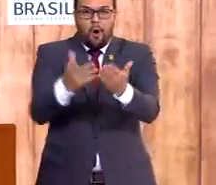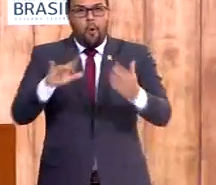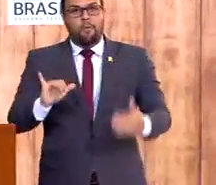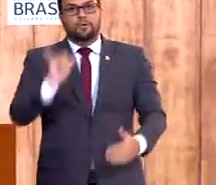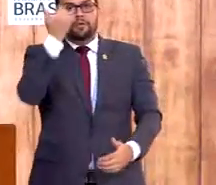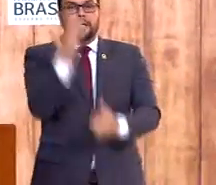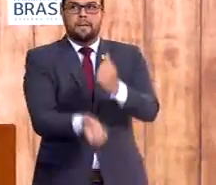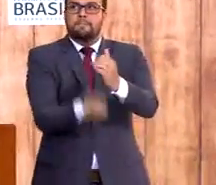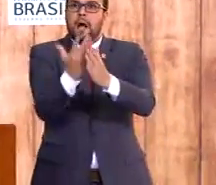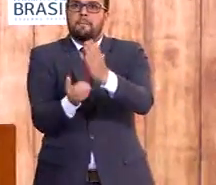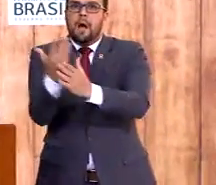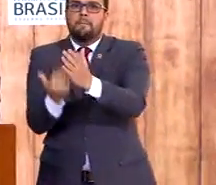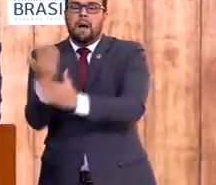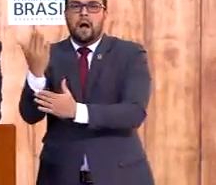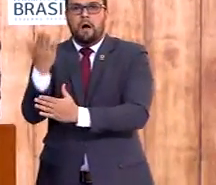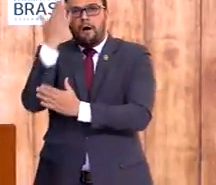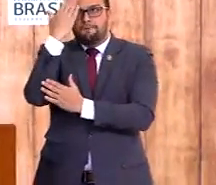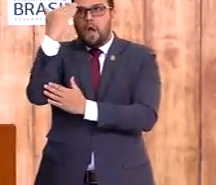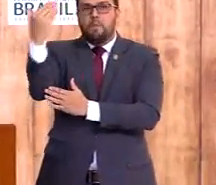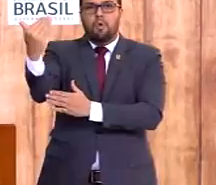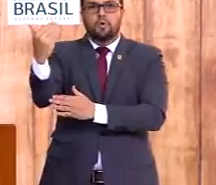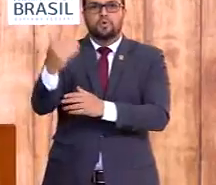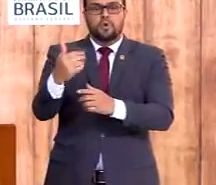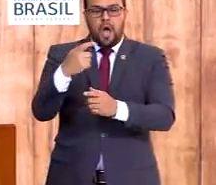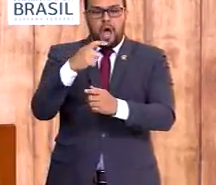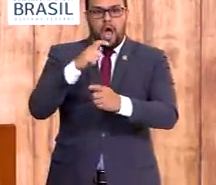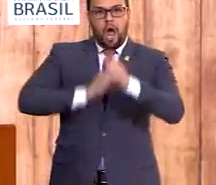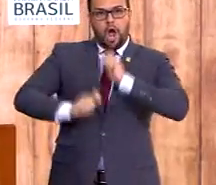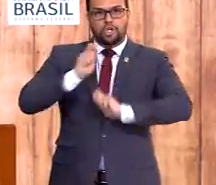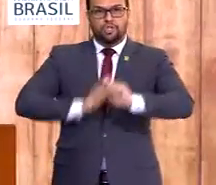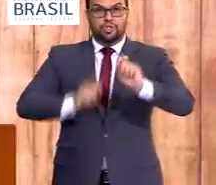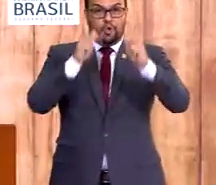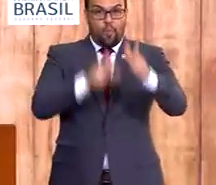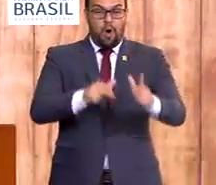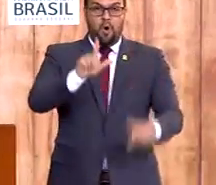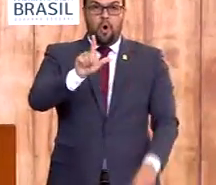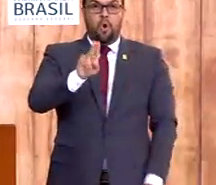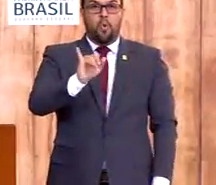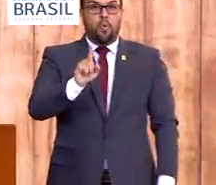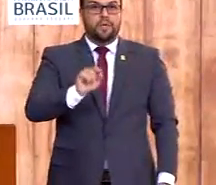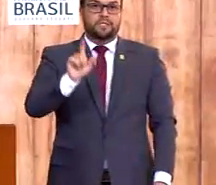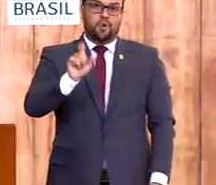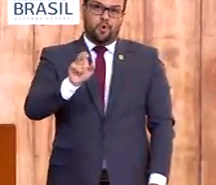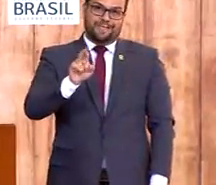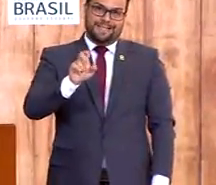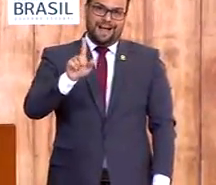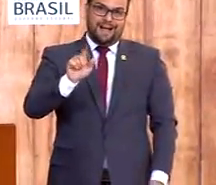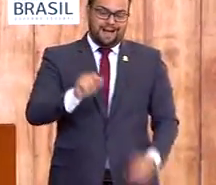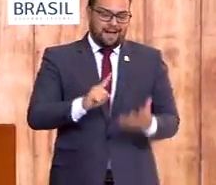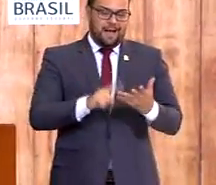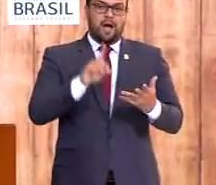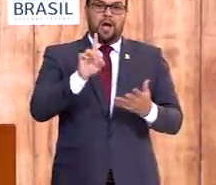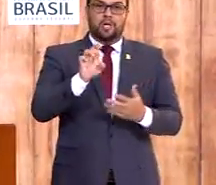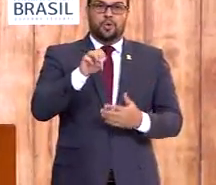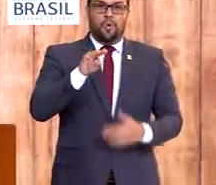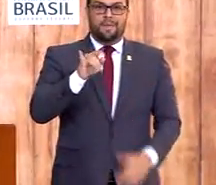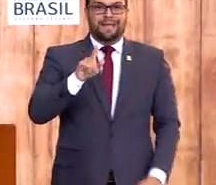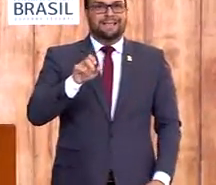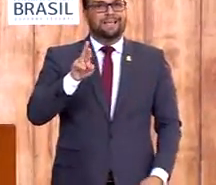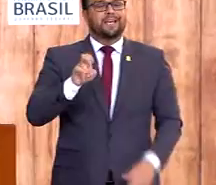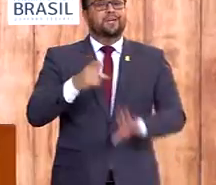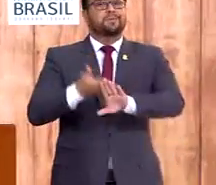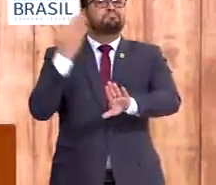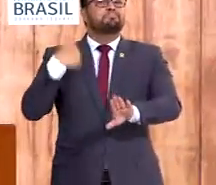artistas como Luiz Gonzaga como Dominguinhos e tantos outros que nunca precisaram de verbas públicas